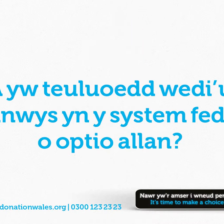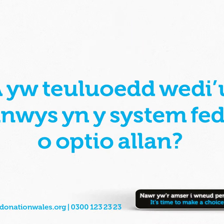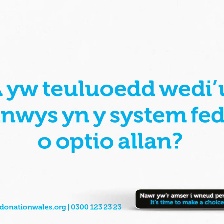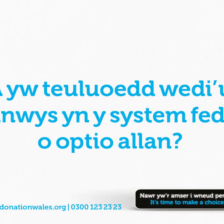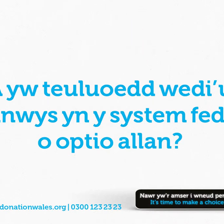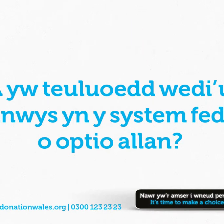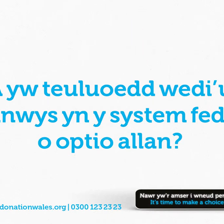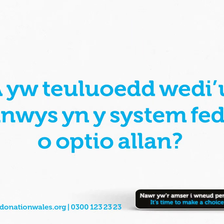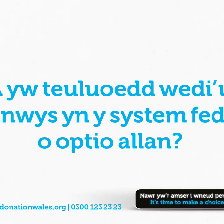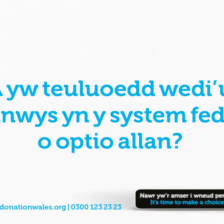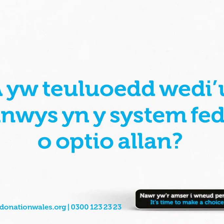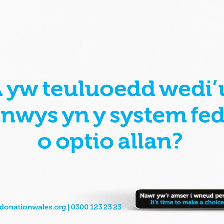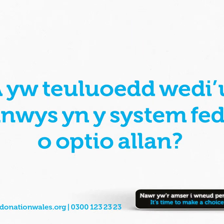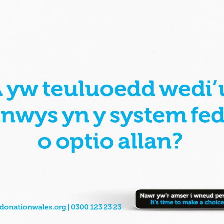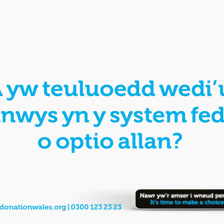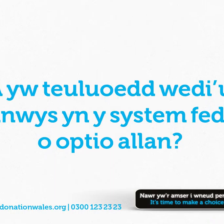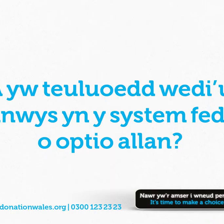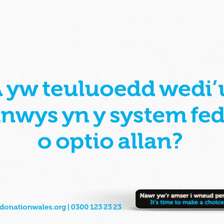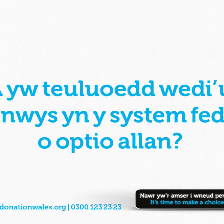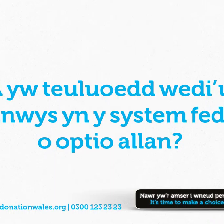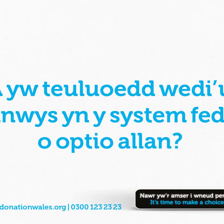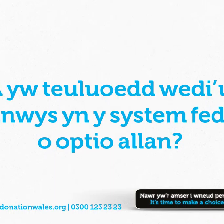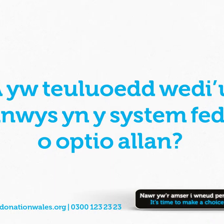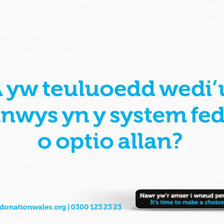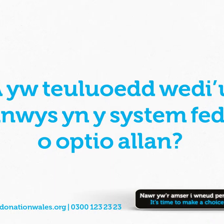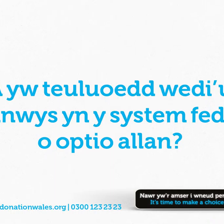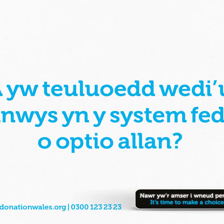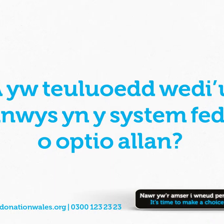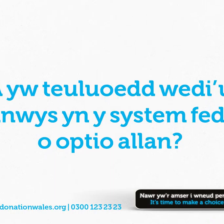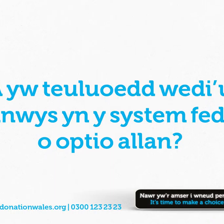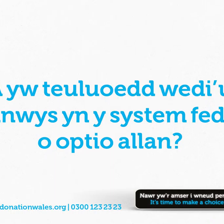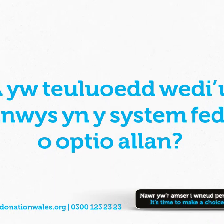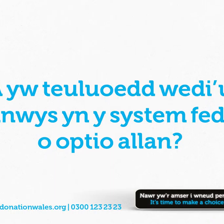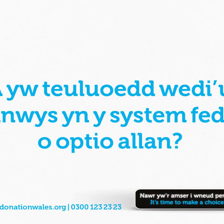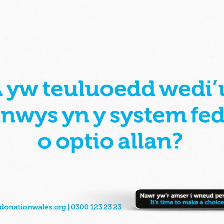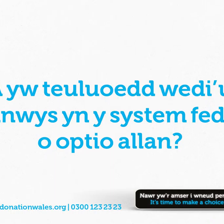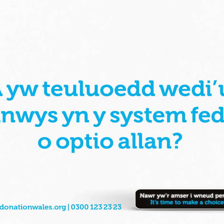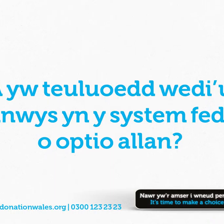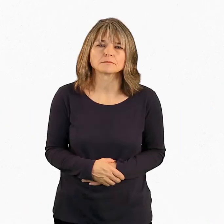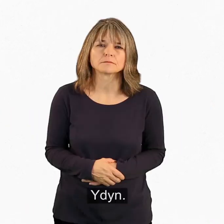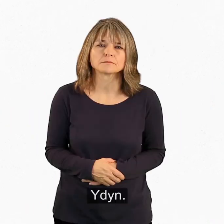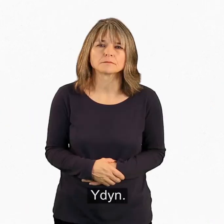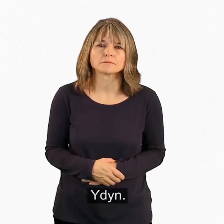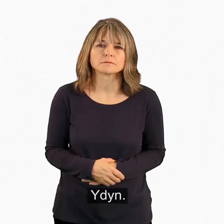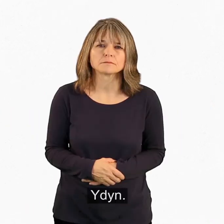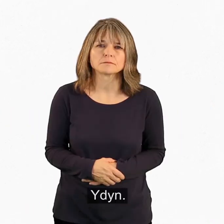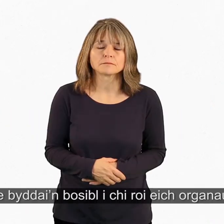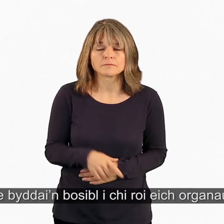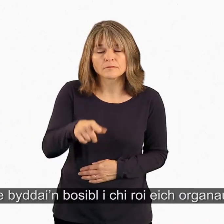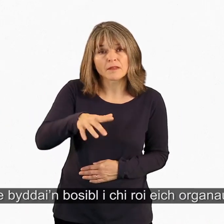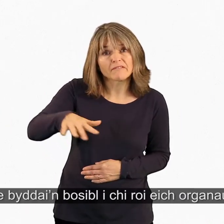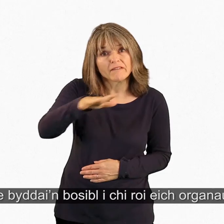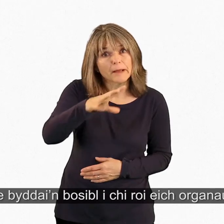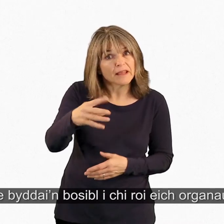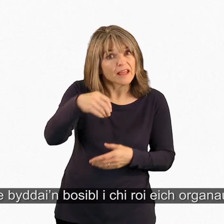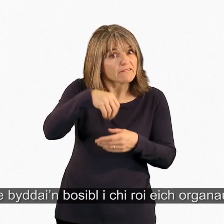A yw teuluoedd wedi cynnwys yn y system feddal o optio allan Ydyn, pe byddai'n bosibl i chi roi